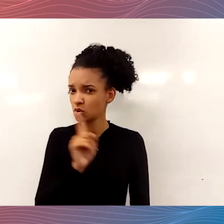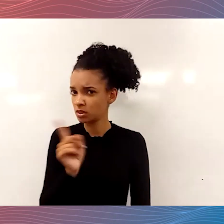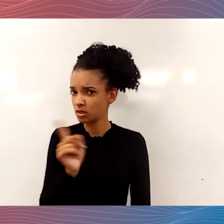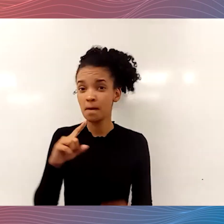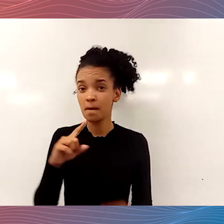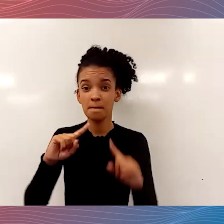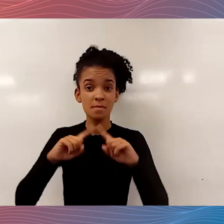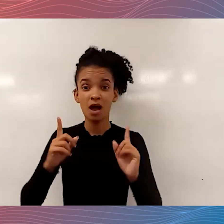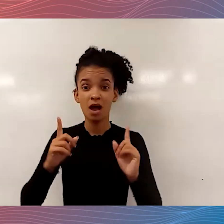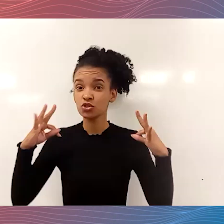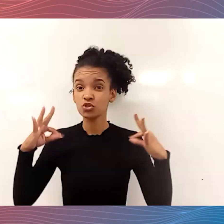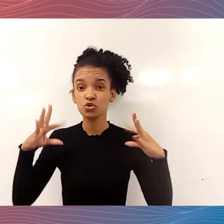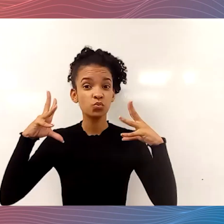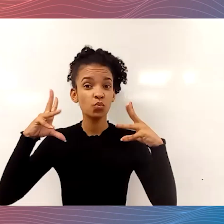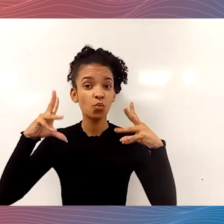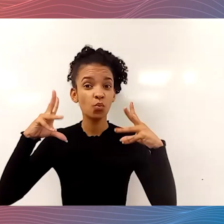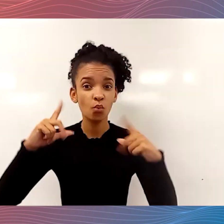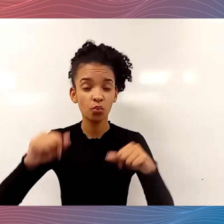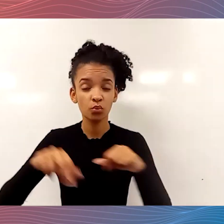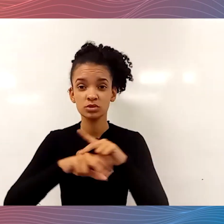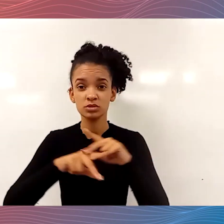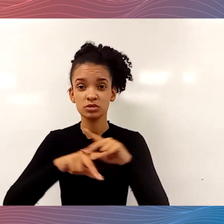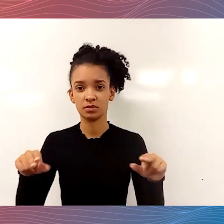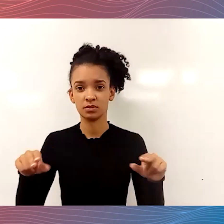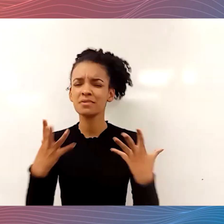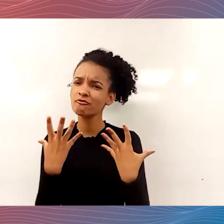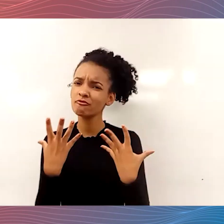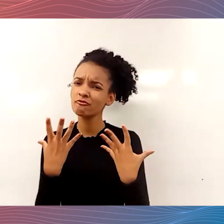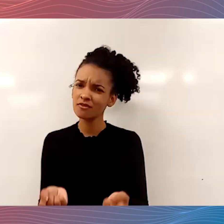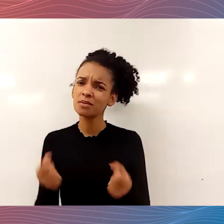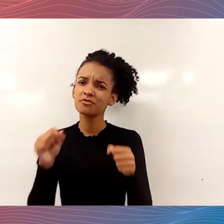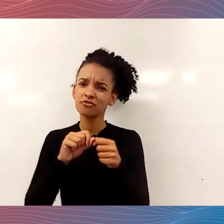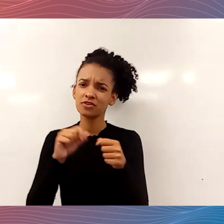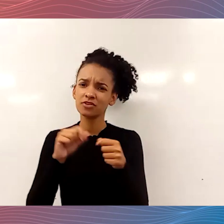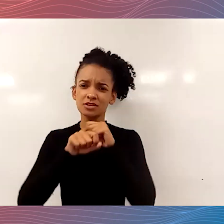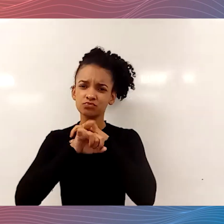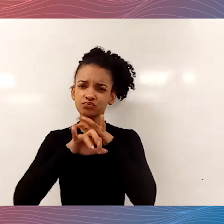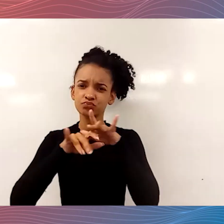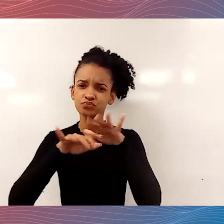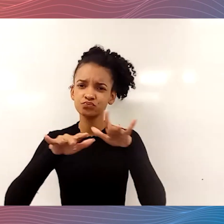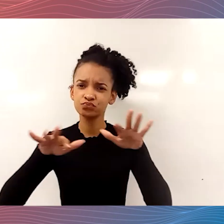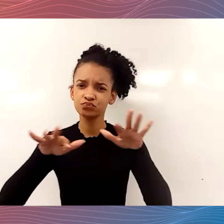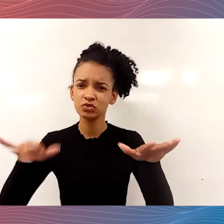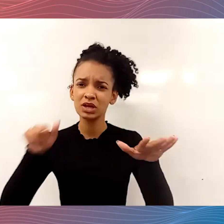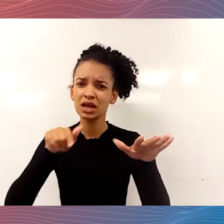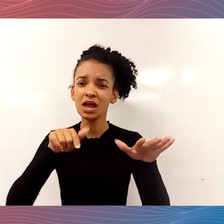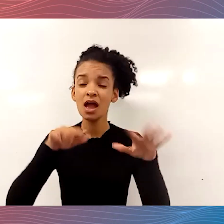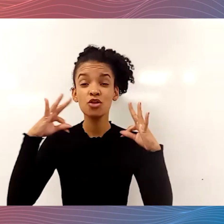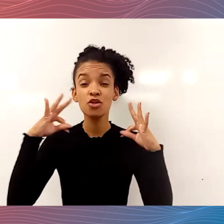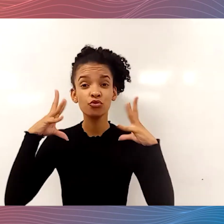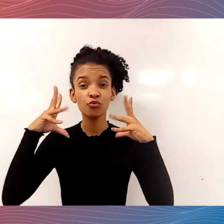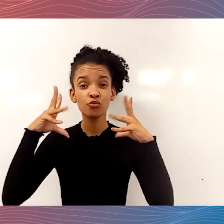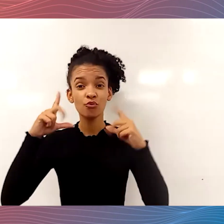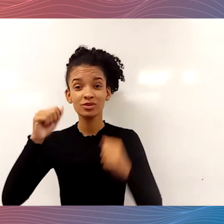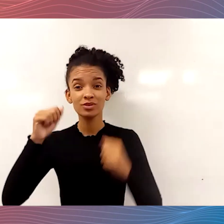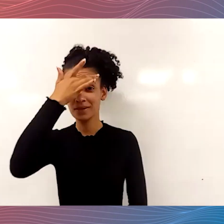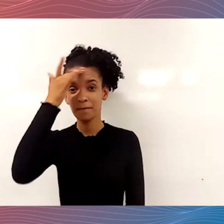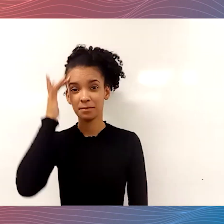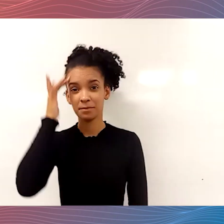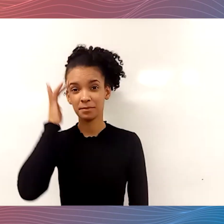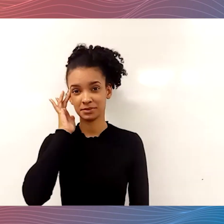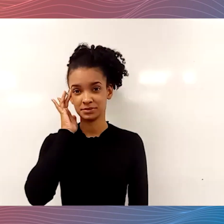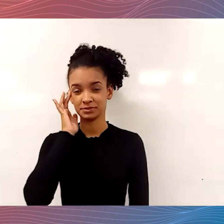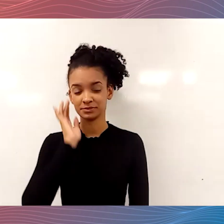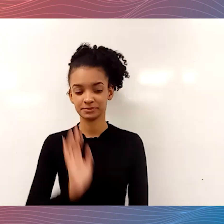Vamos espalhar esse ambiente para todas as pessoas. Irmãos, senão nós vamos ficar no tradicional, no